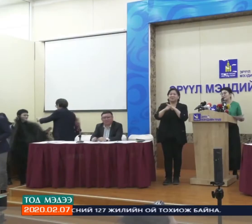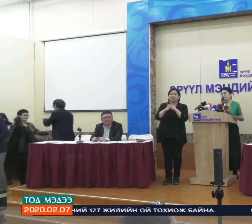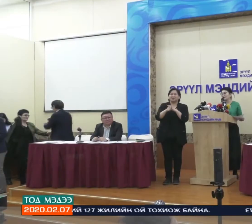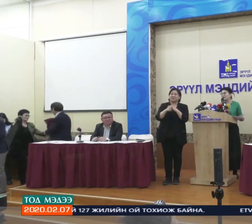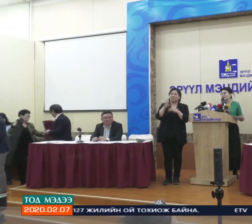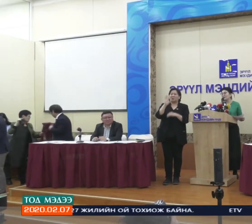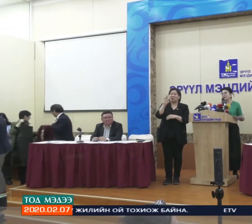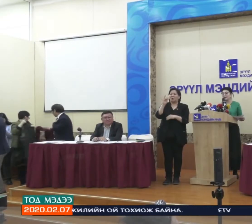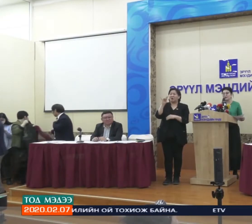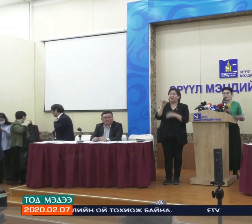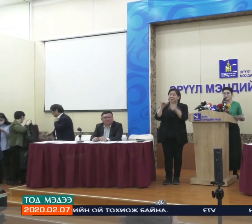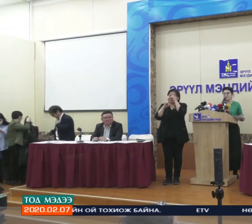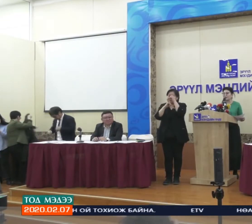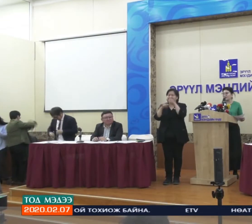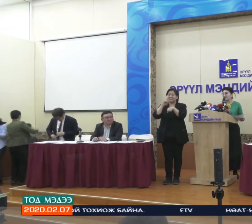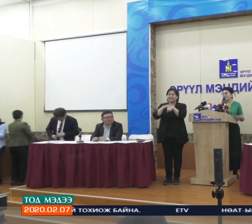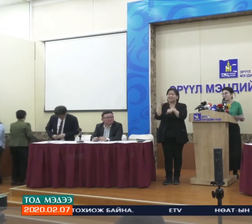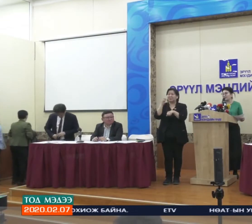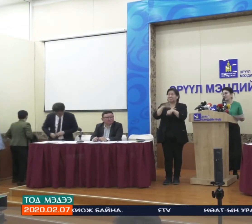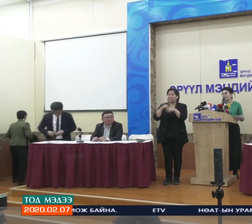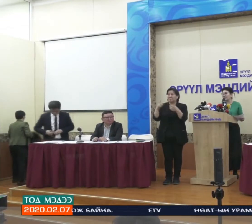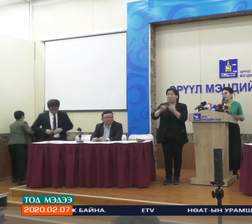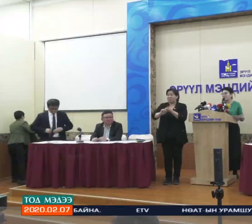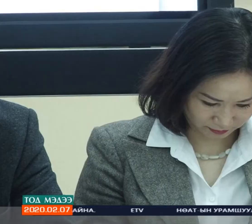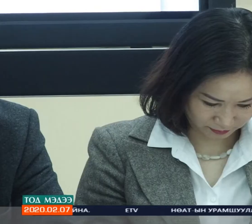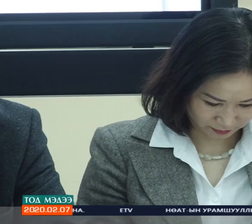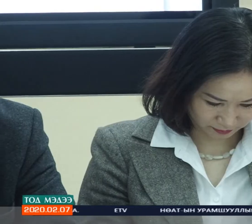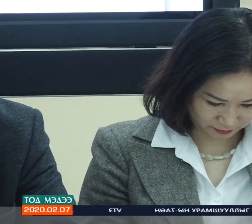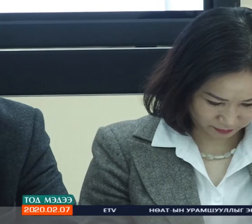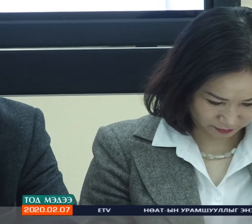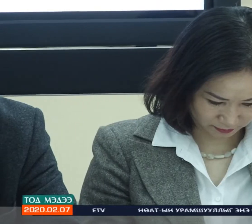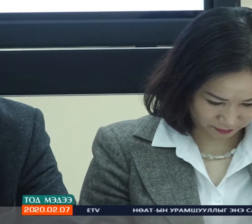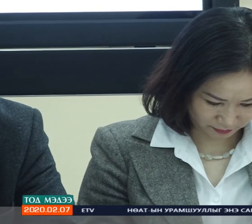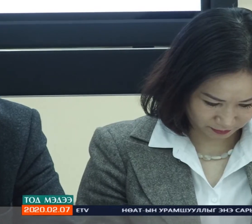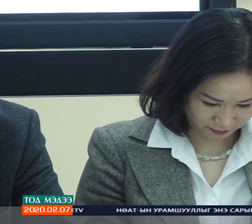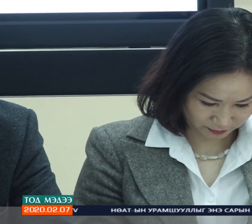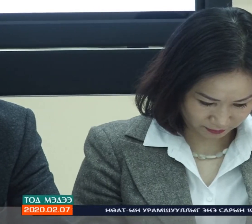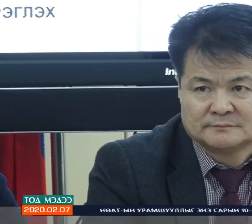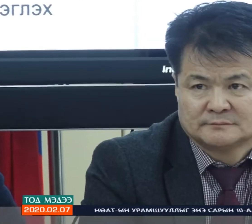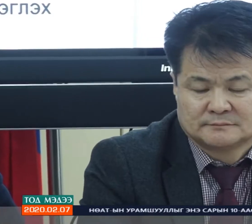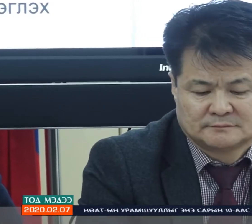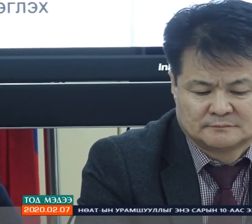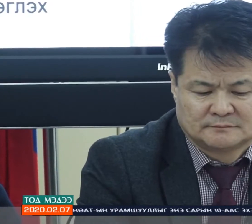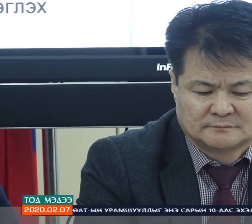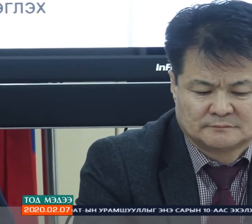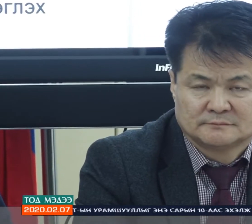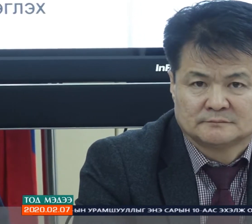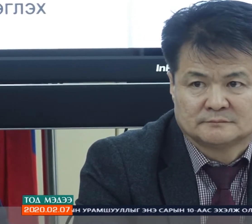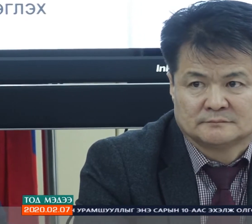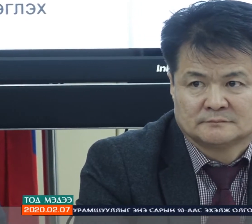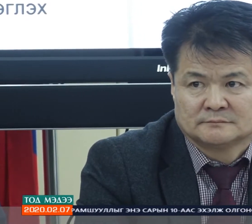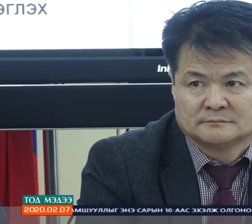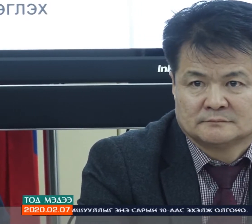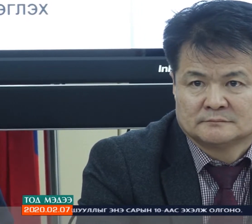өвчлөл харьцангуй буурсан байна. Өнөөдрийн байдлаар нийслэлийн эрүүл мэндийн байгууллагуудад 806 хүүхэд хэвтэн эмчлүүлж байна. За үүний